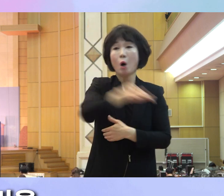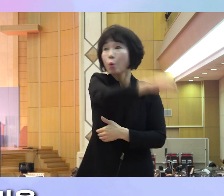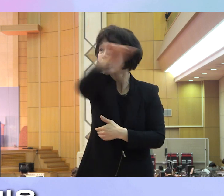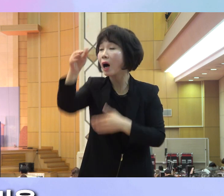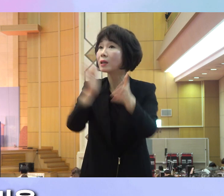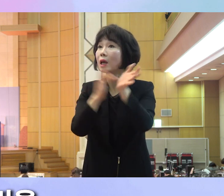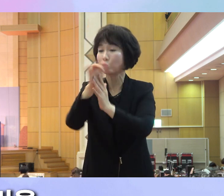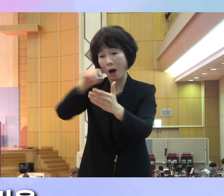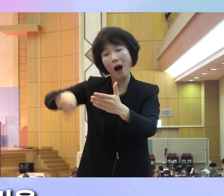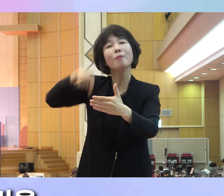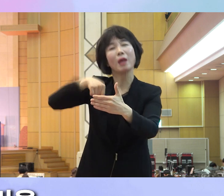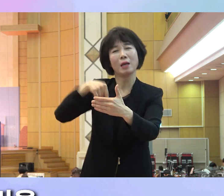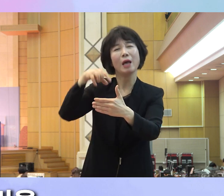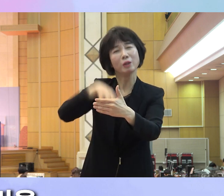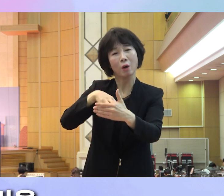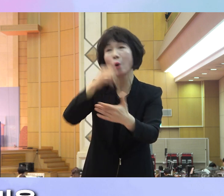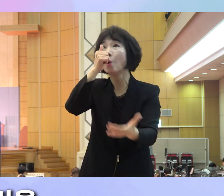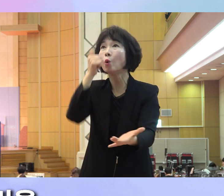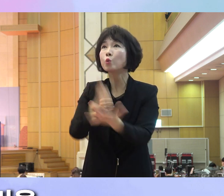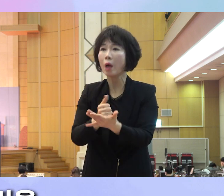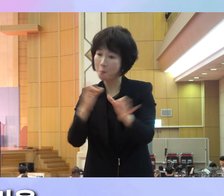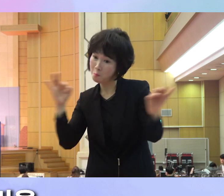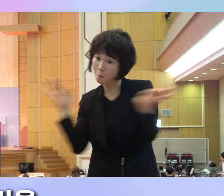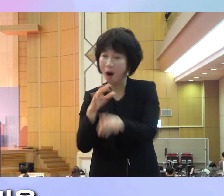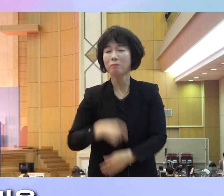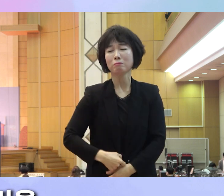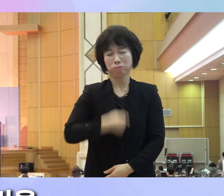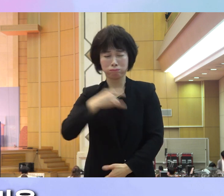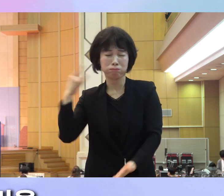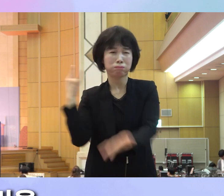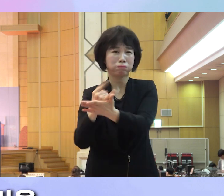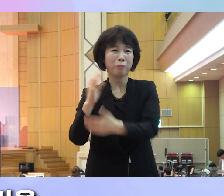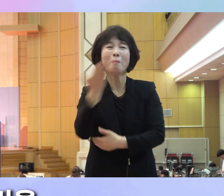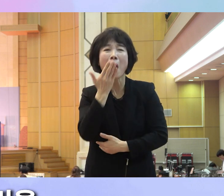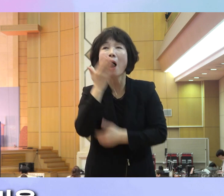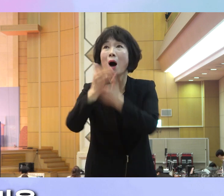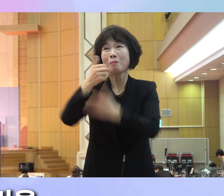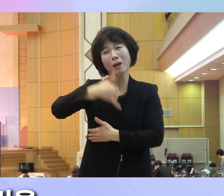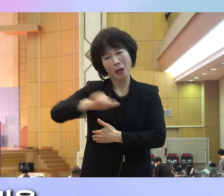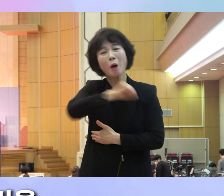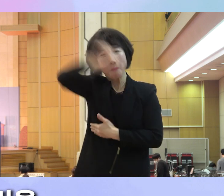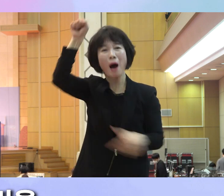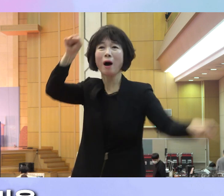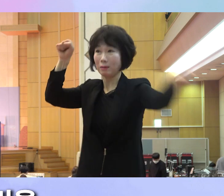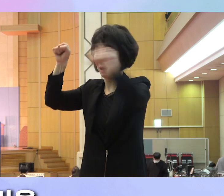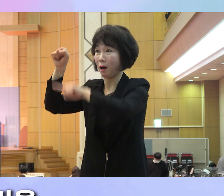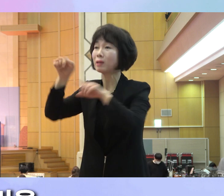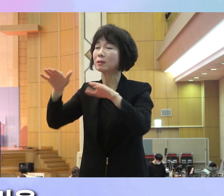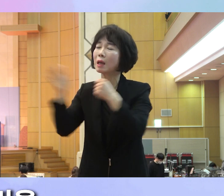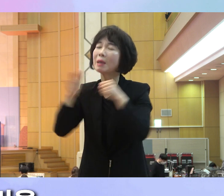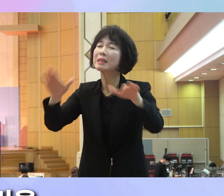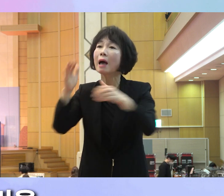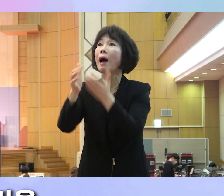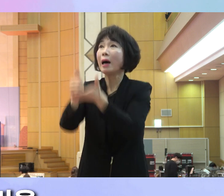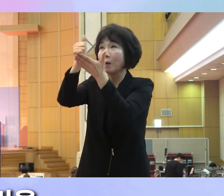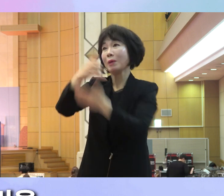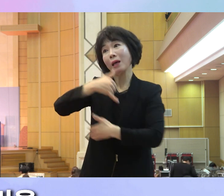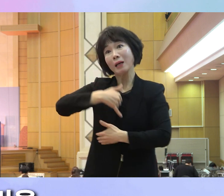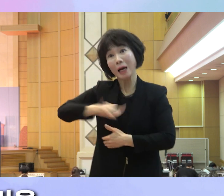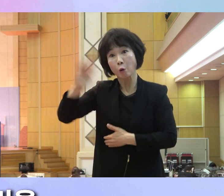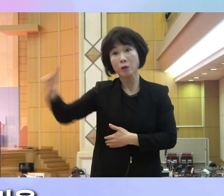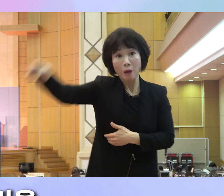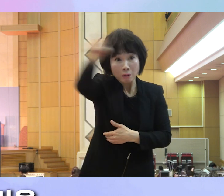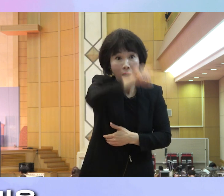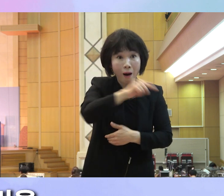우리는 예수 안에서 죄인이 의인이 되었습니다. 하나님의 자녀가 되었습니다. 그러므로 이제 하나님의